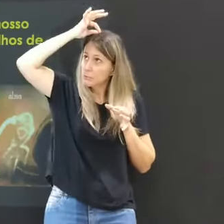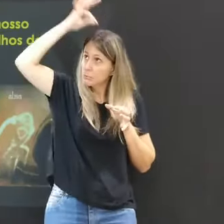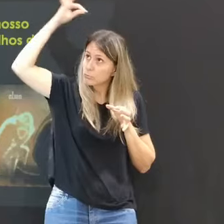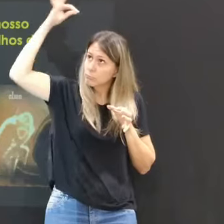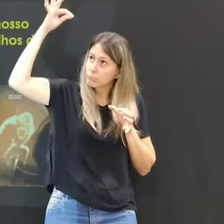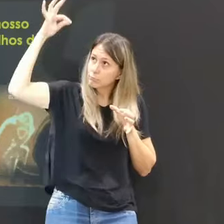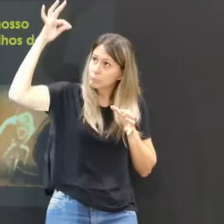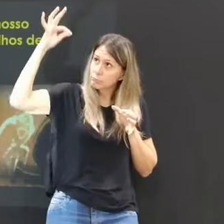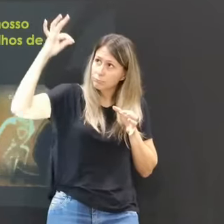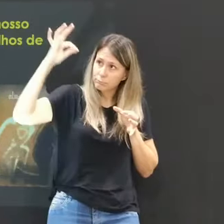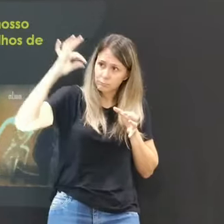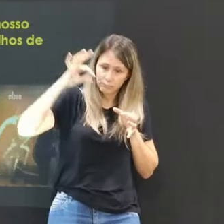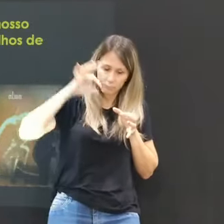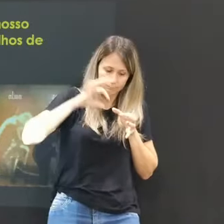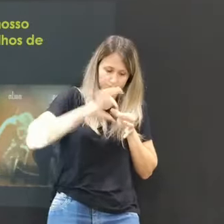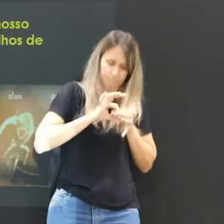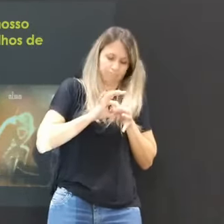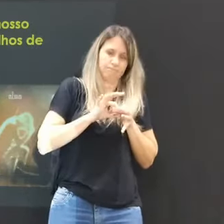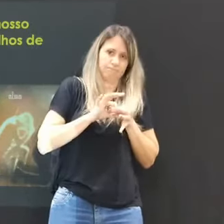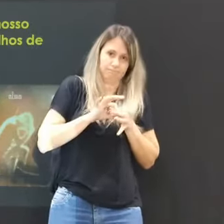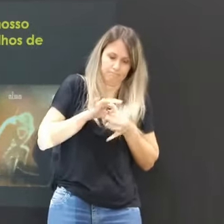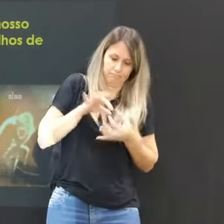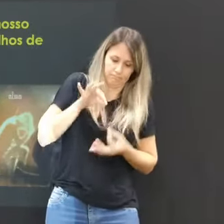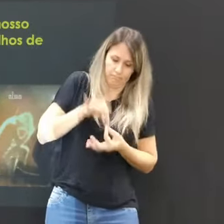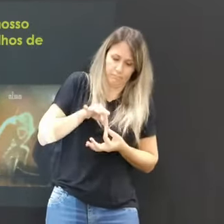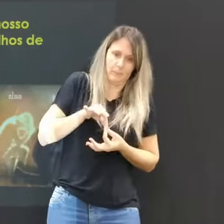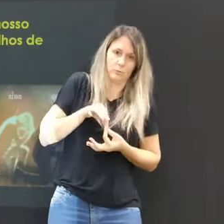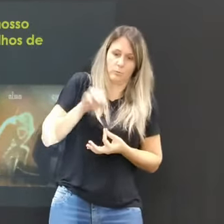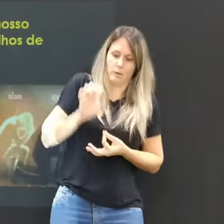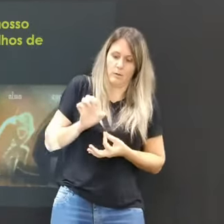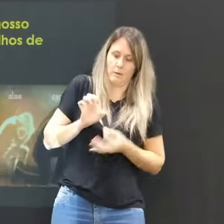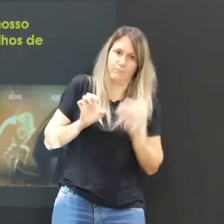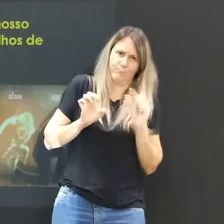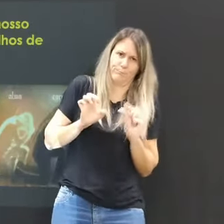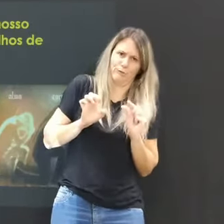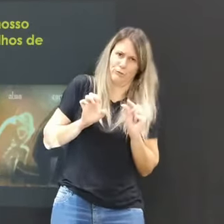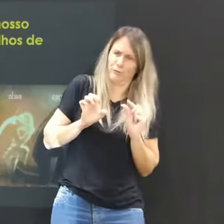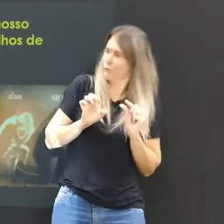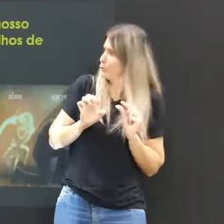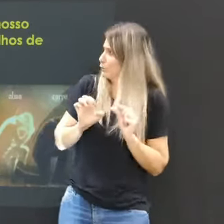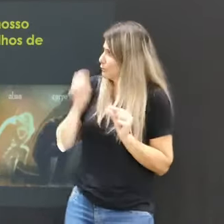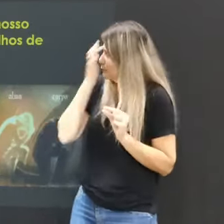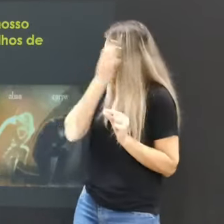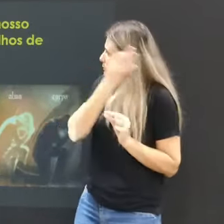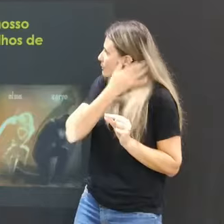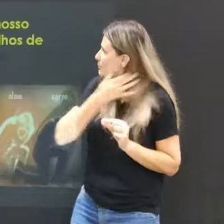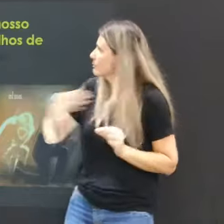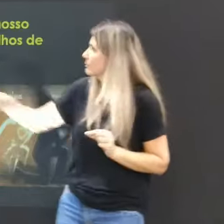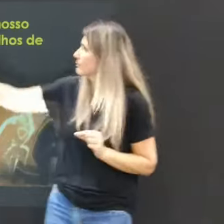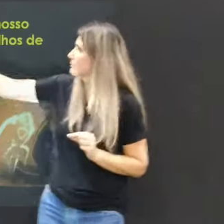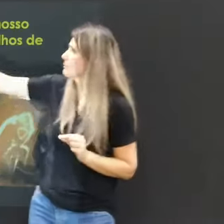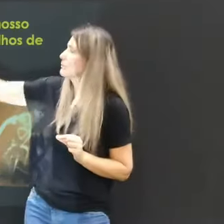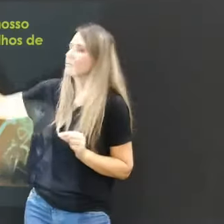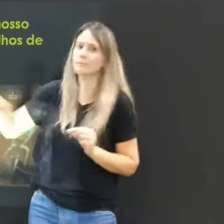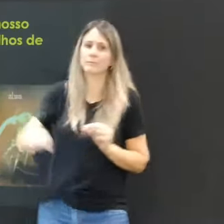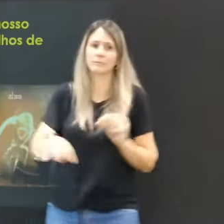de Deus, ele se une ao meu Espírito. Esse é o sinal. É o meu Espírito, é a letra minúscula, ou